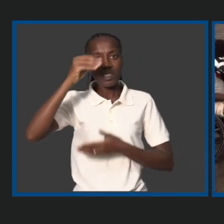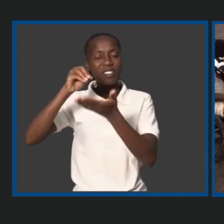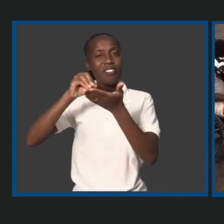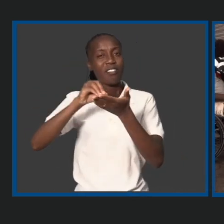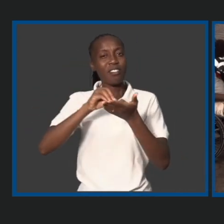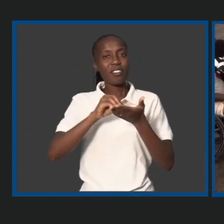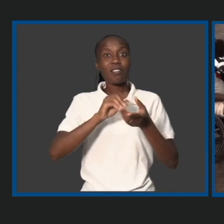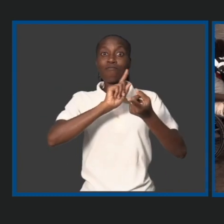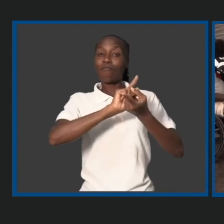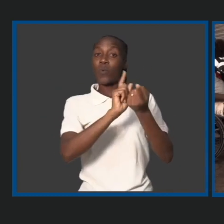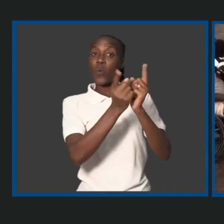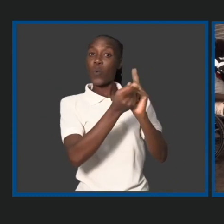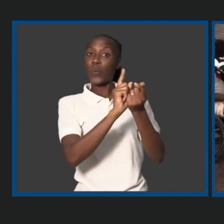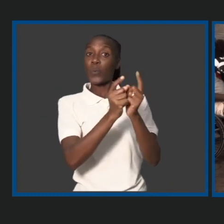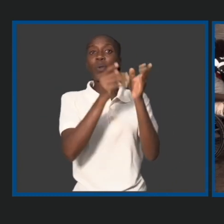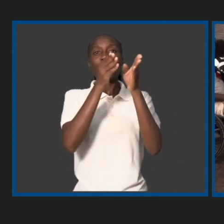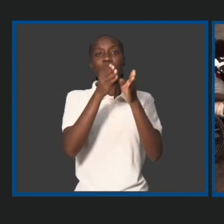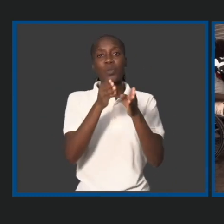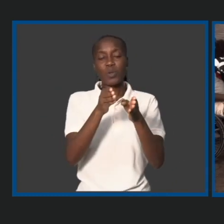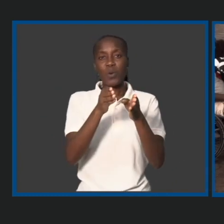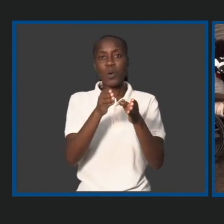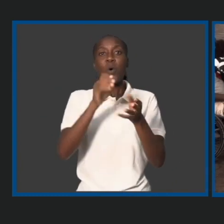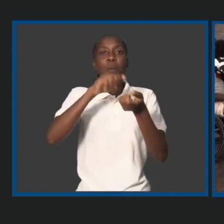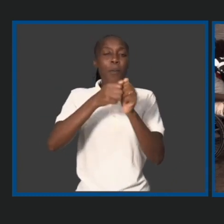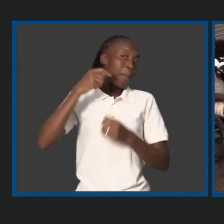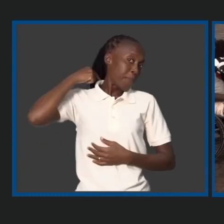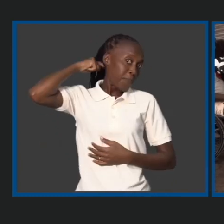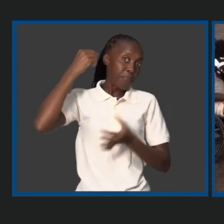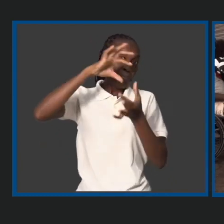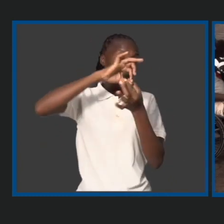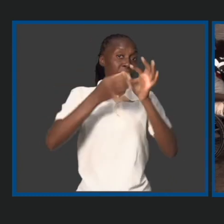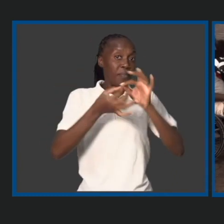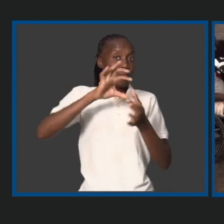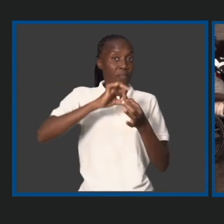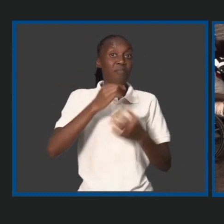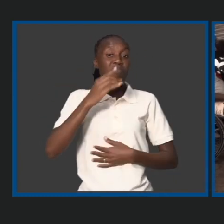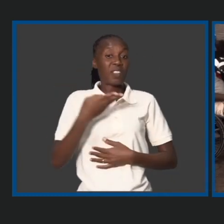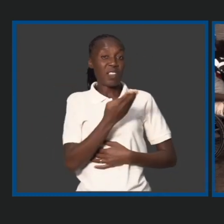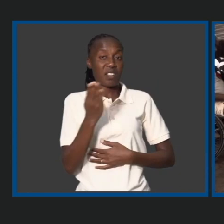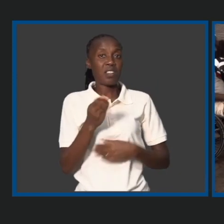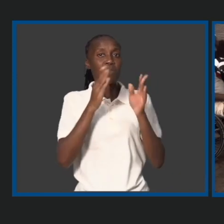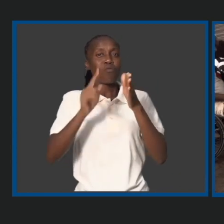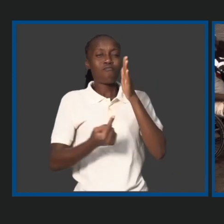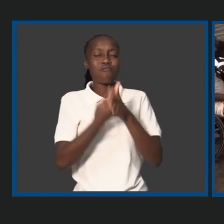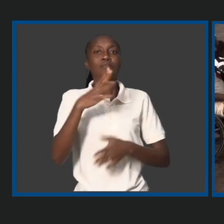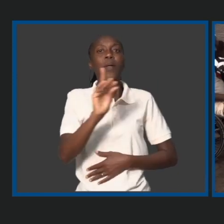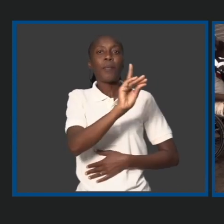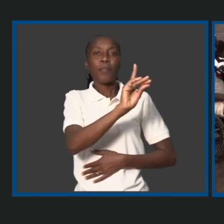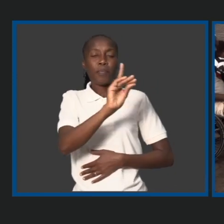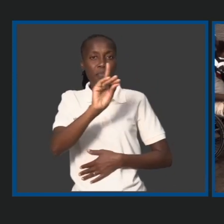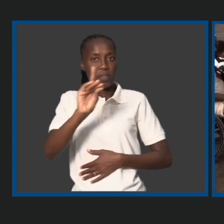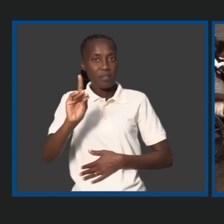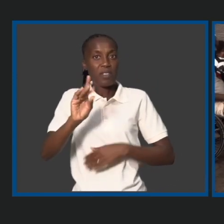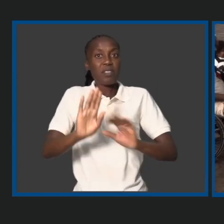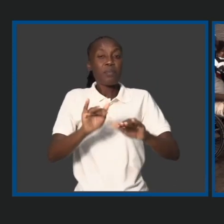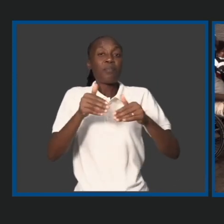trazemos aquilo que foi o encontro de pessoas com lesão medular, ou seja, são pessoas que contraíram a deficiência